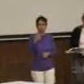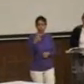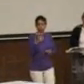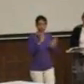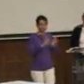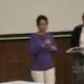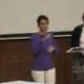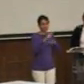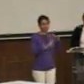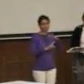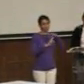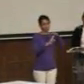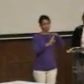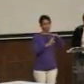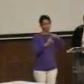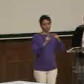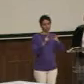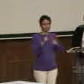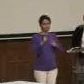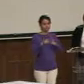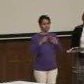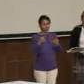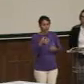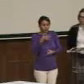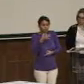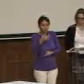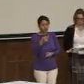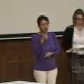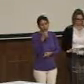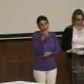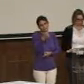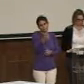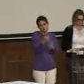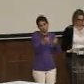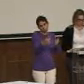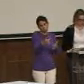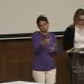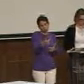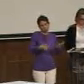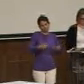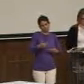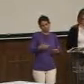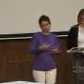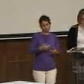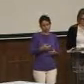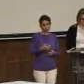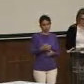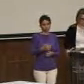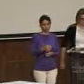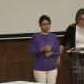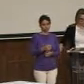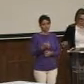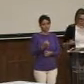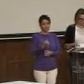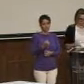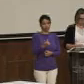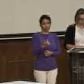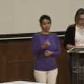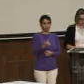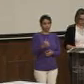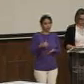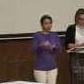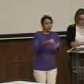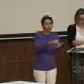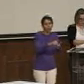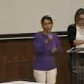reitoria. Nós achamos muito pouco para os campings, né? Nem todos os campings ainda, no caso de Taguatinga,